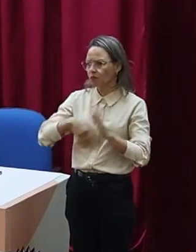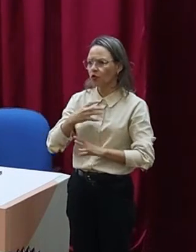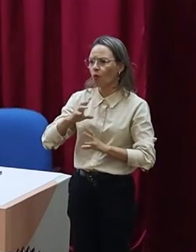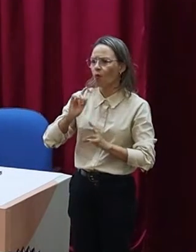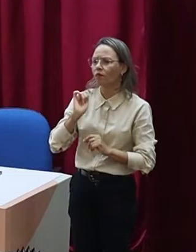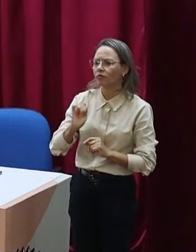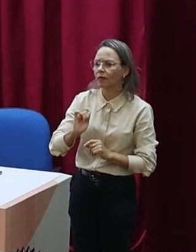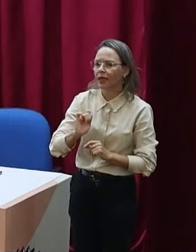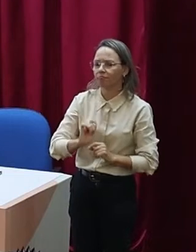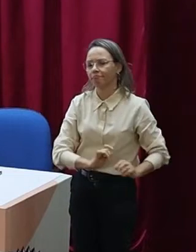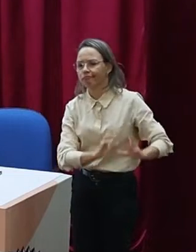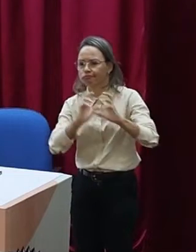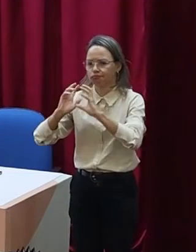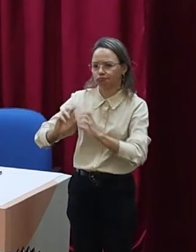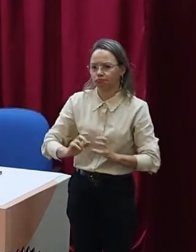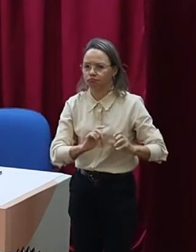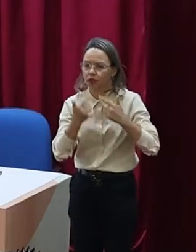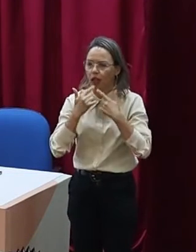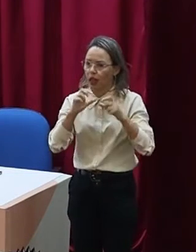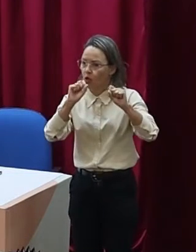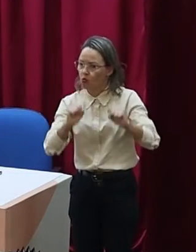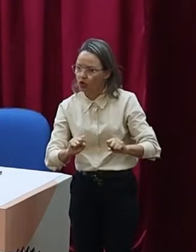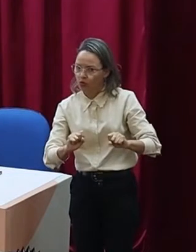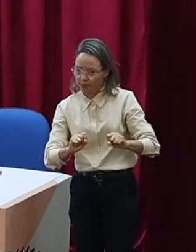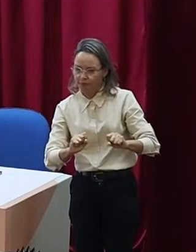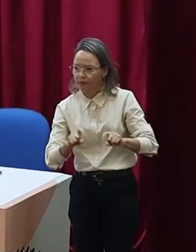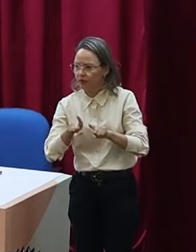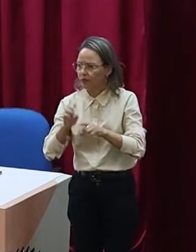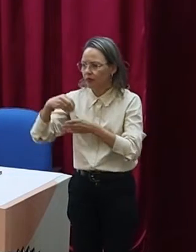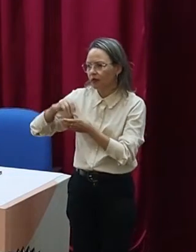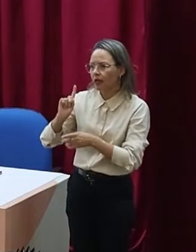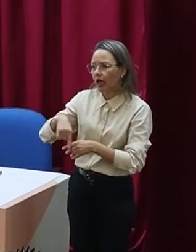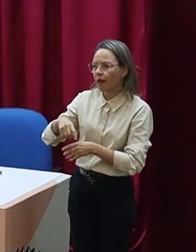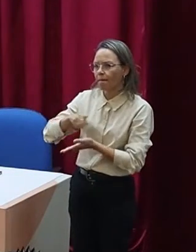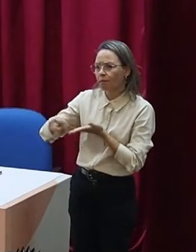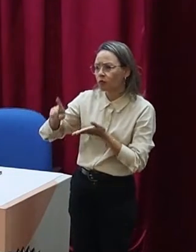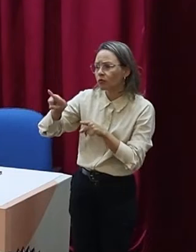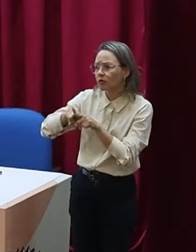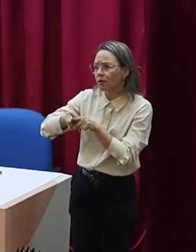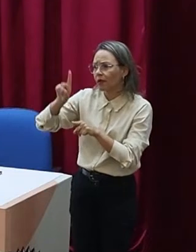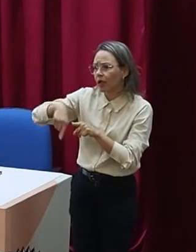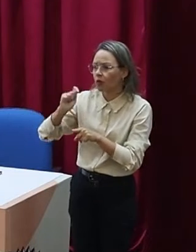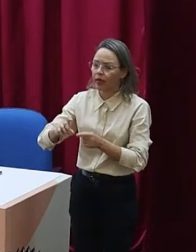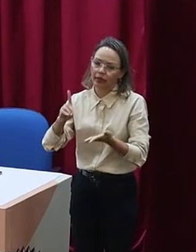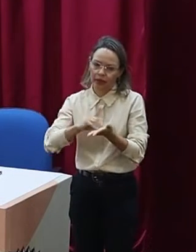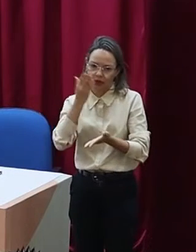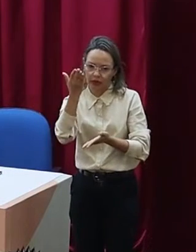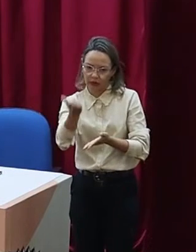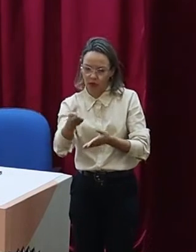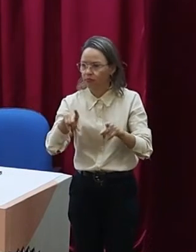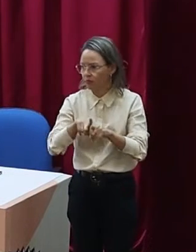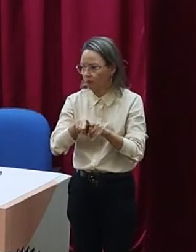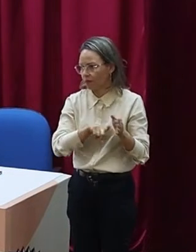aqui também, só para diferenciar o conflito linguístico incidental do conflito linguístico puro, também retirado da dissertação